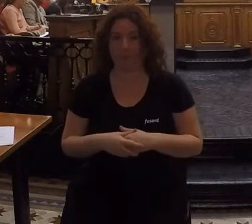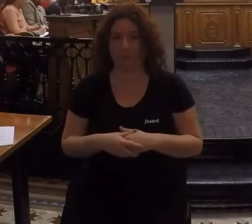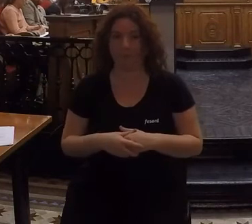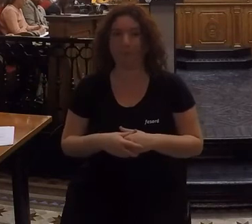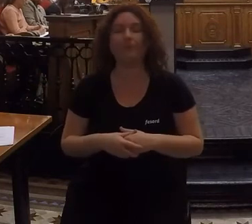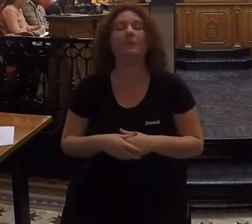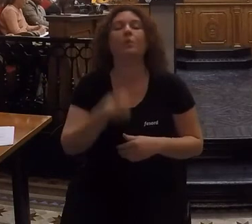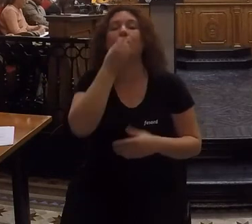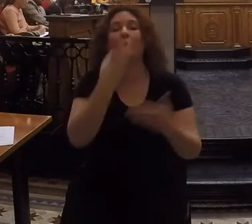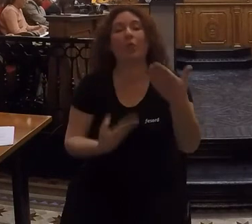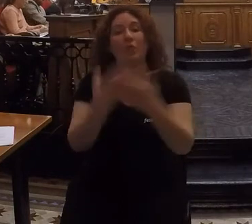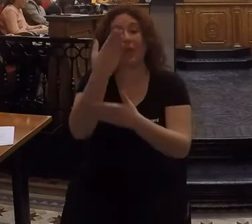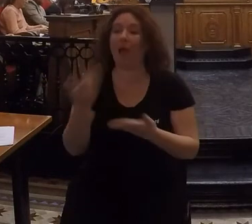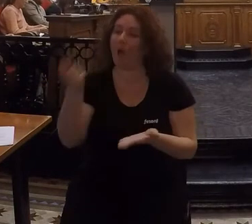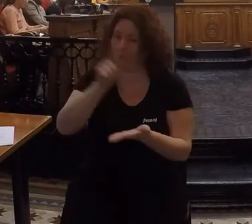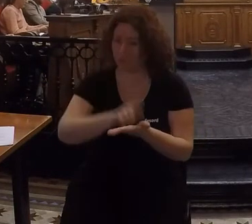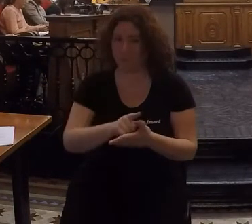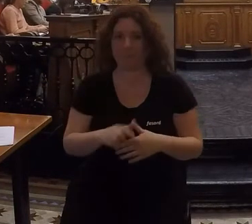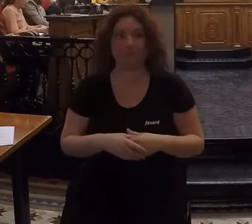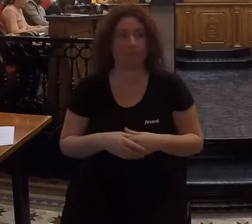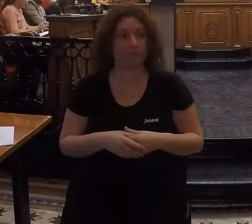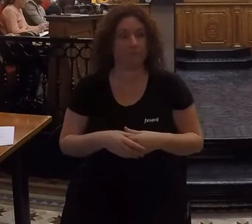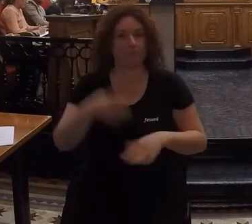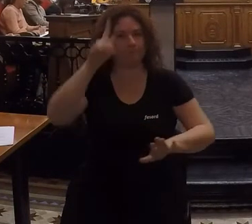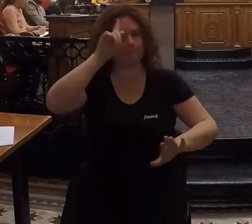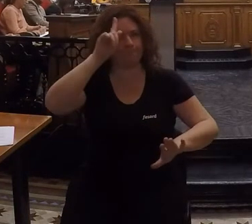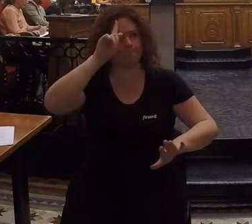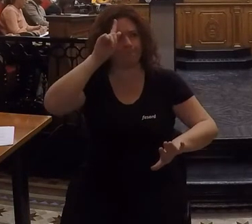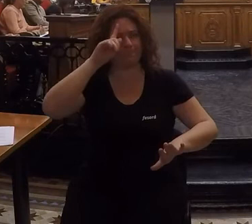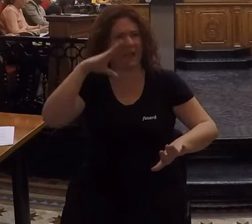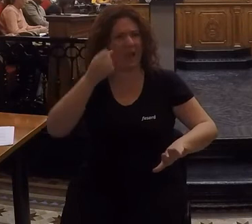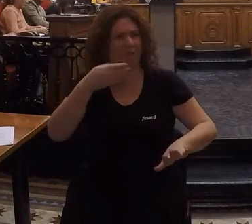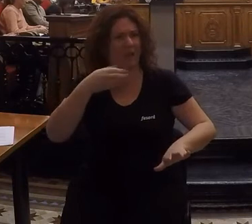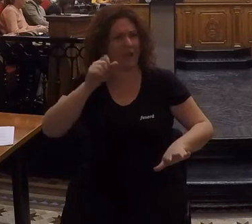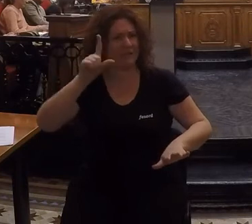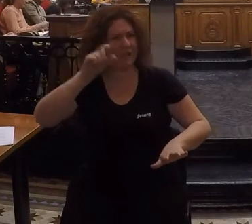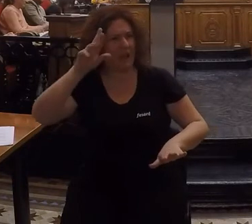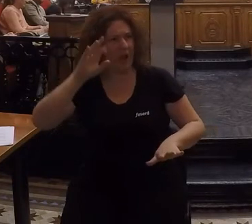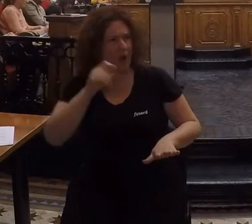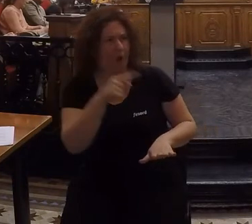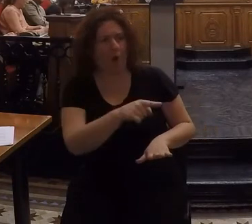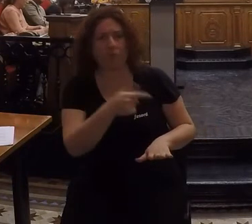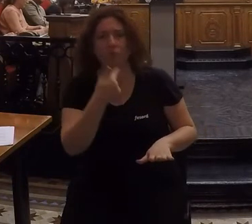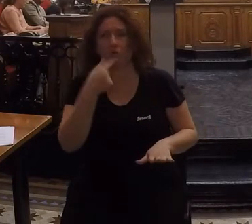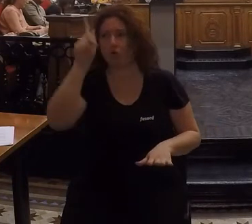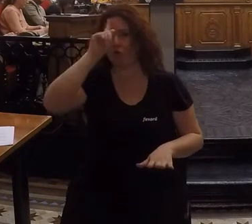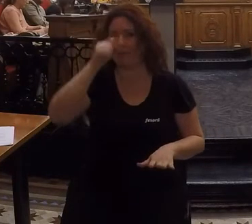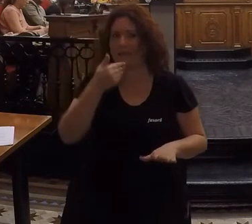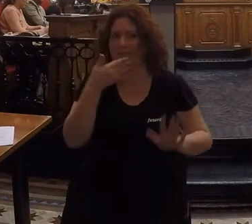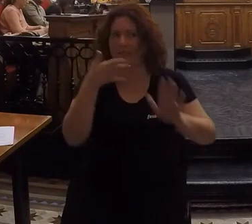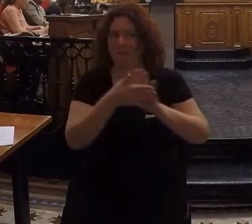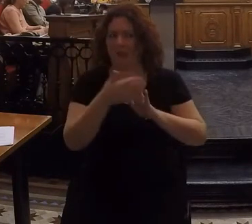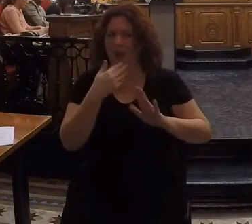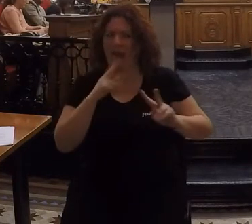Buenos días de nuevo. No sabía, señor Caballero, Grupo Municipal de Ciudadanos, que tenía que intentar contestarle a usted